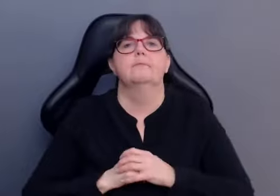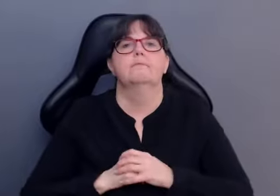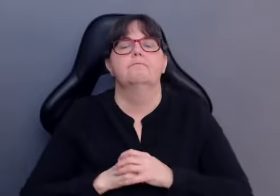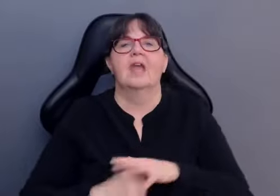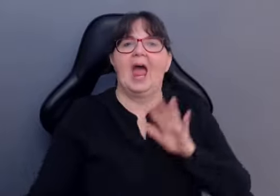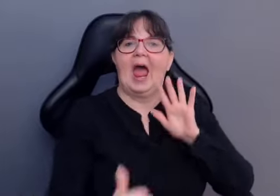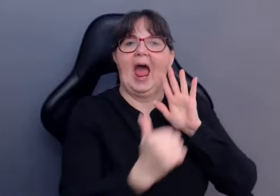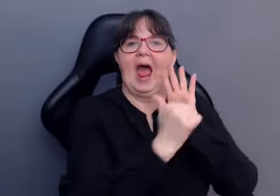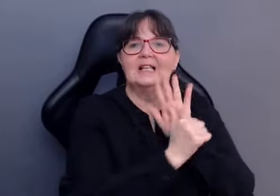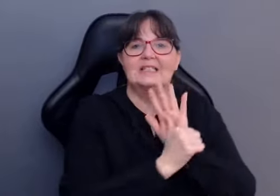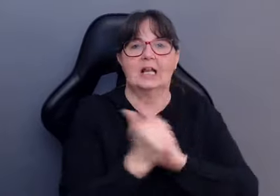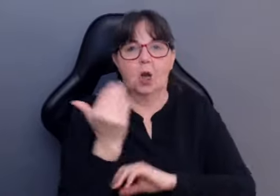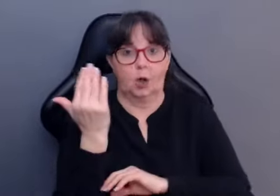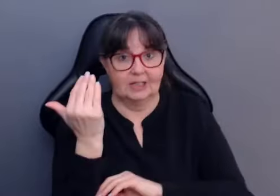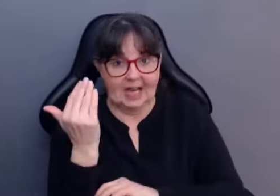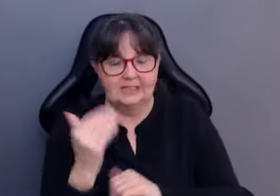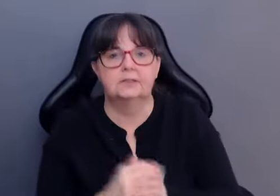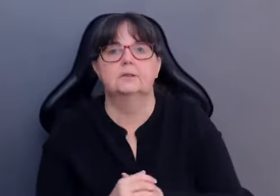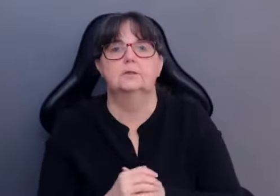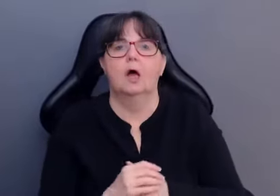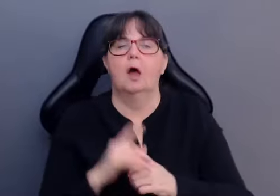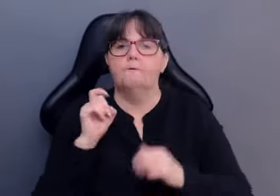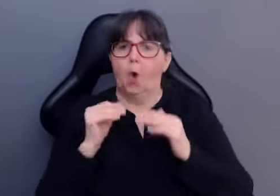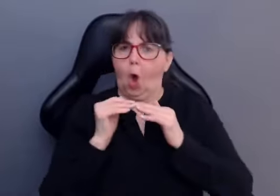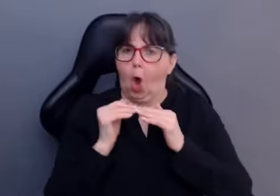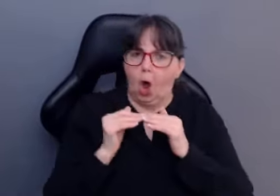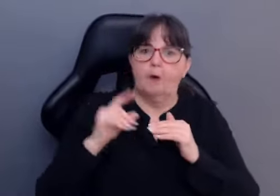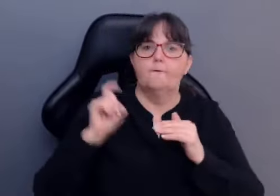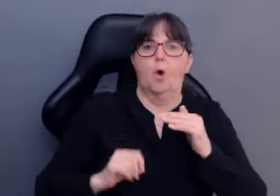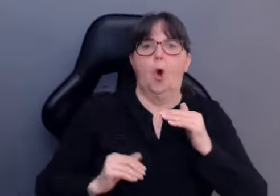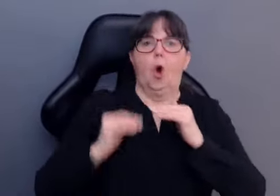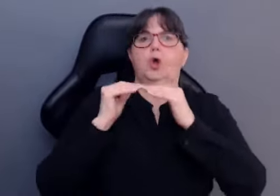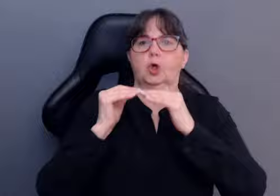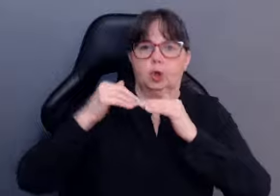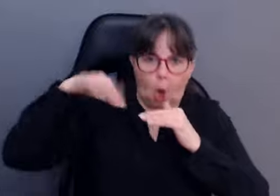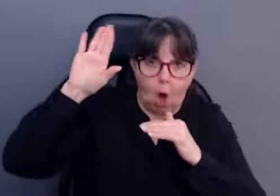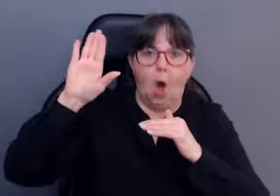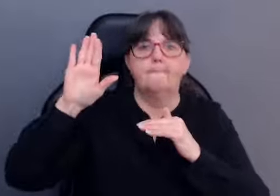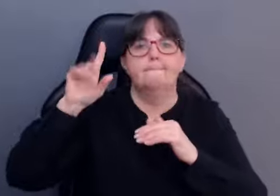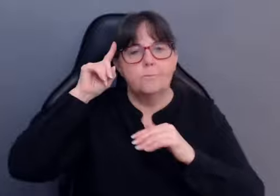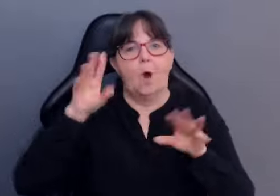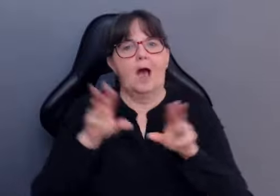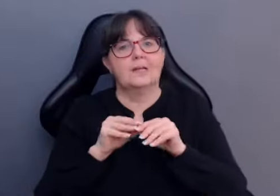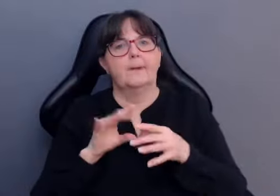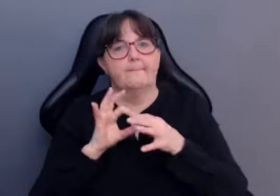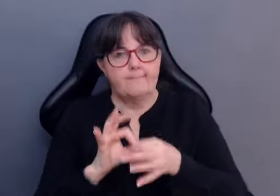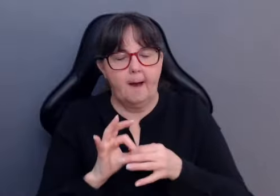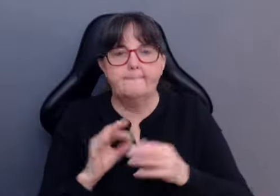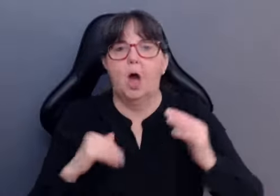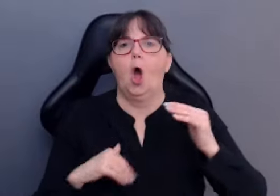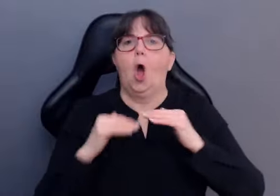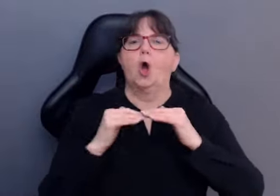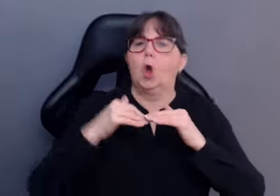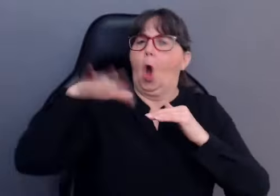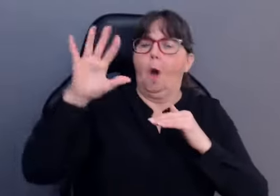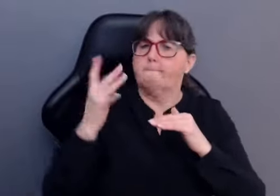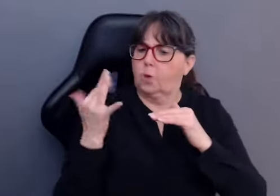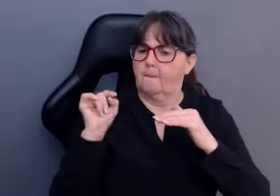Article 15. Quorum aux assemblées des membres. Le quorum est constitué de